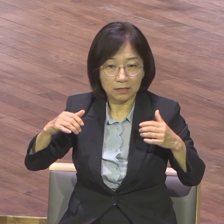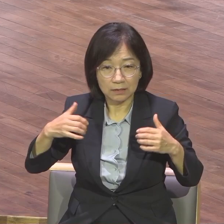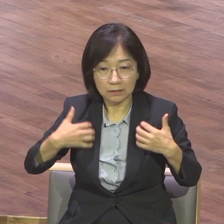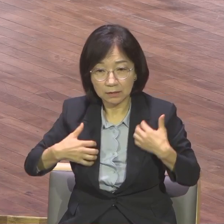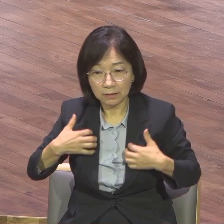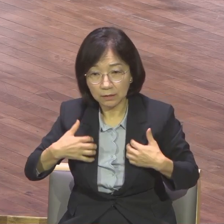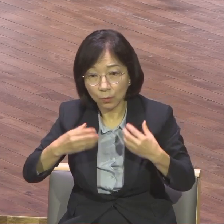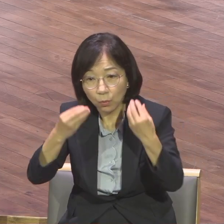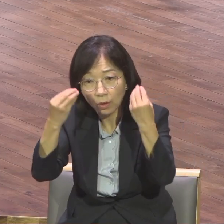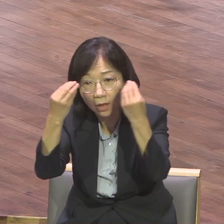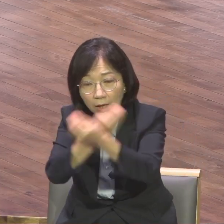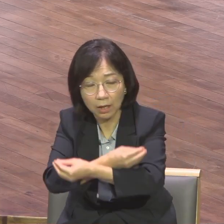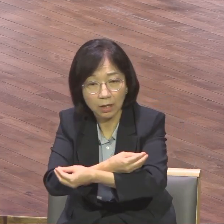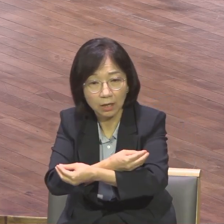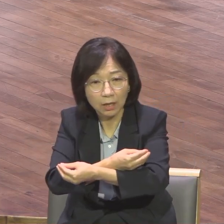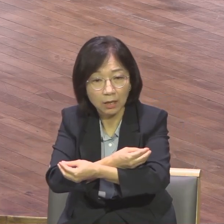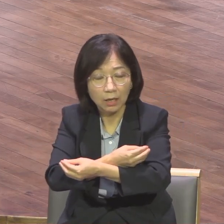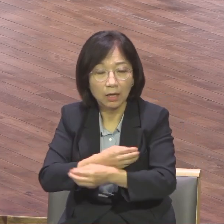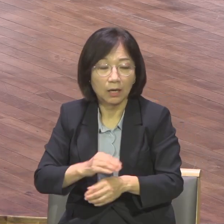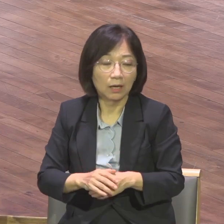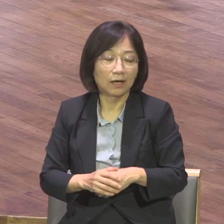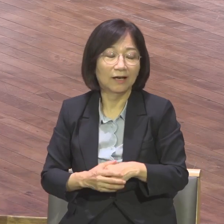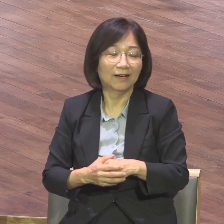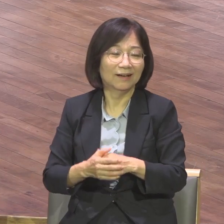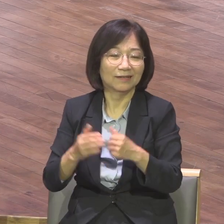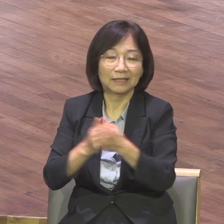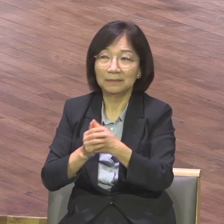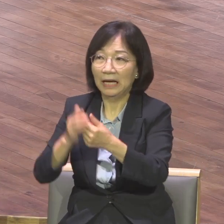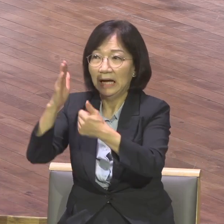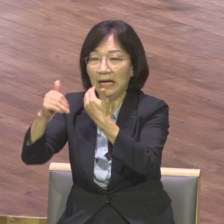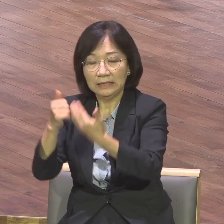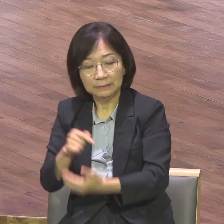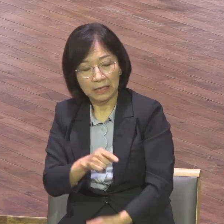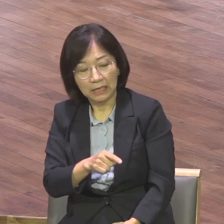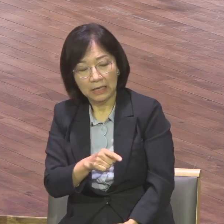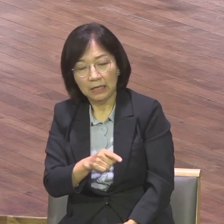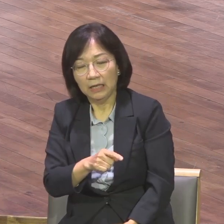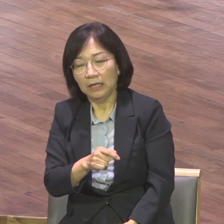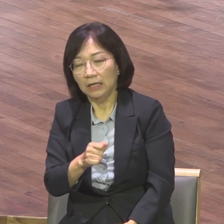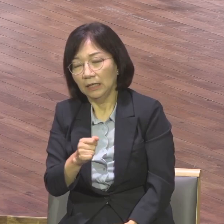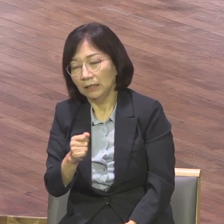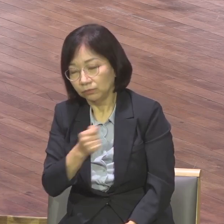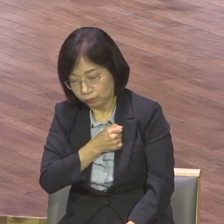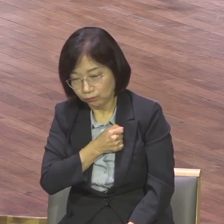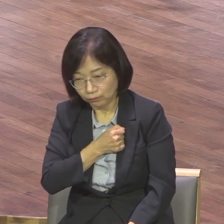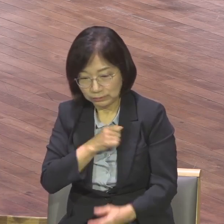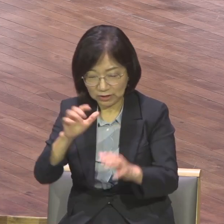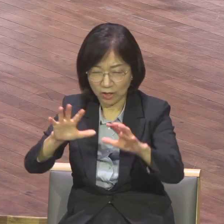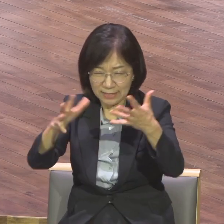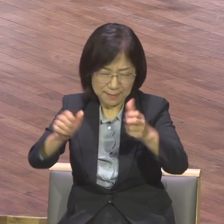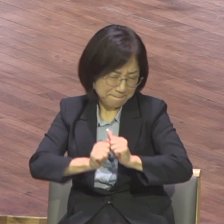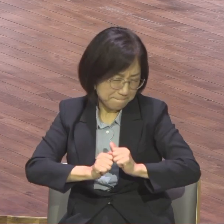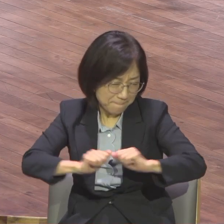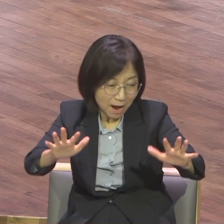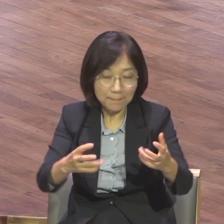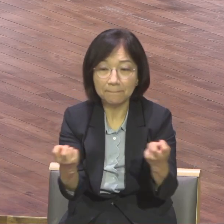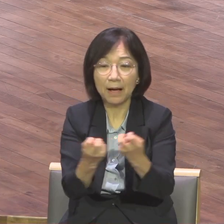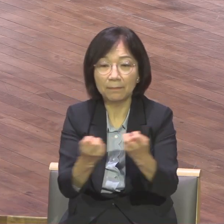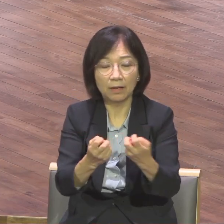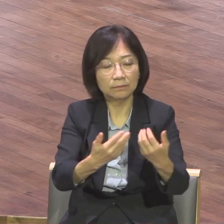하고 있습니다. 그래서 이스라엘 사람들을 하나님께서 어떻게 하셨냐. 노예로 포로로